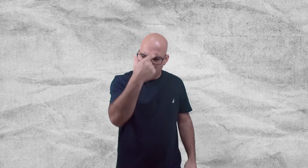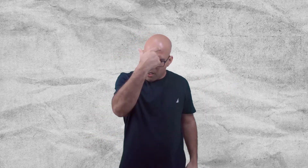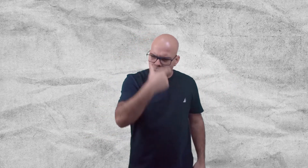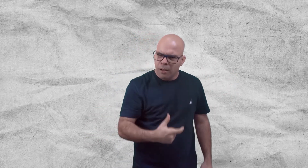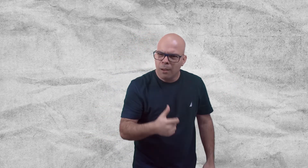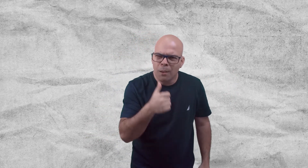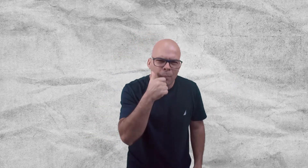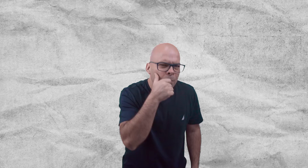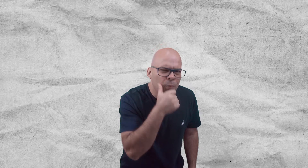uma mulher